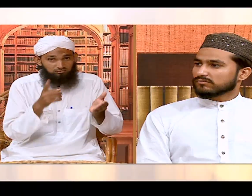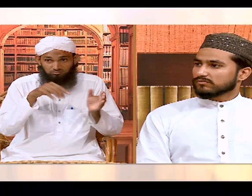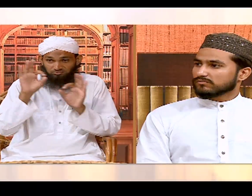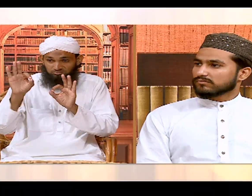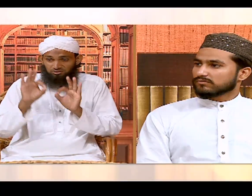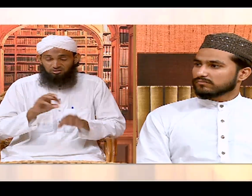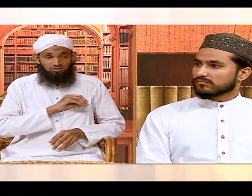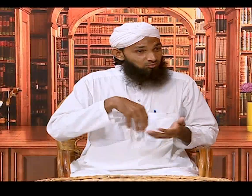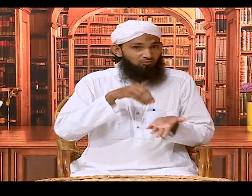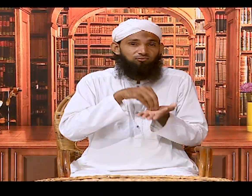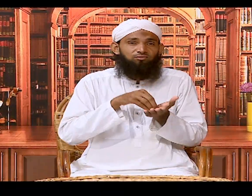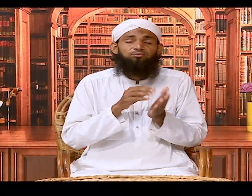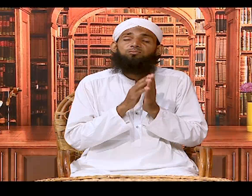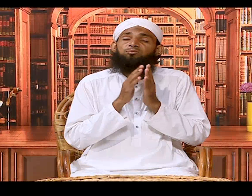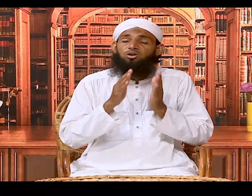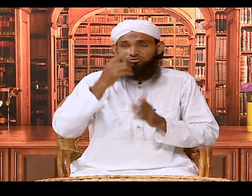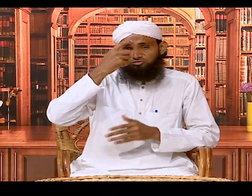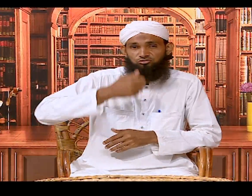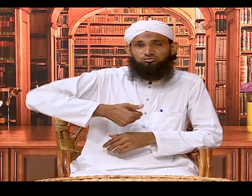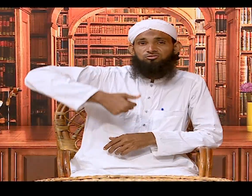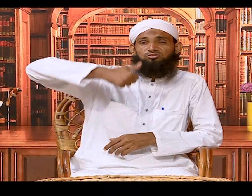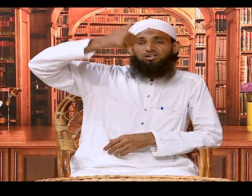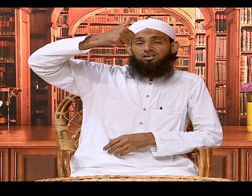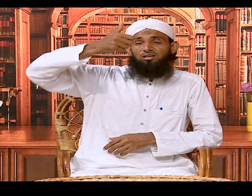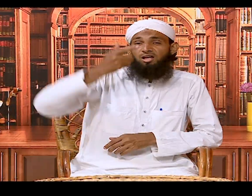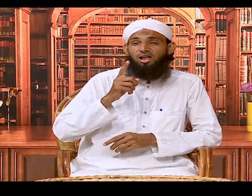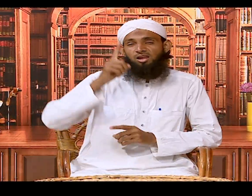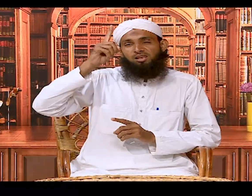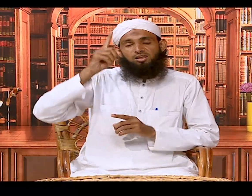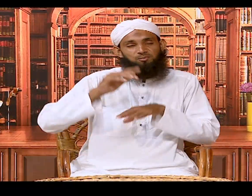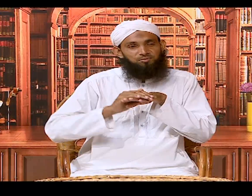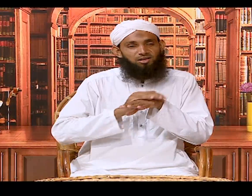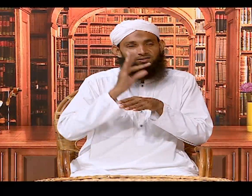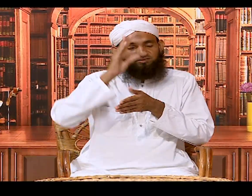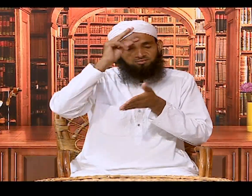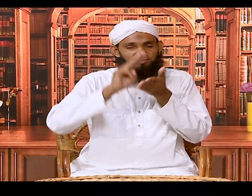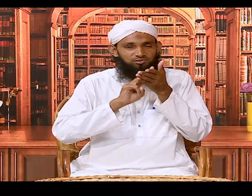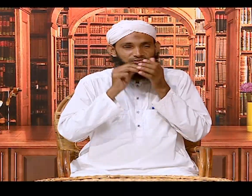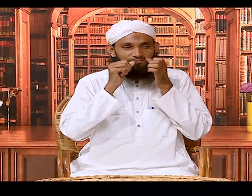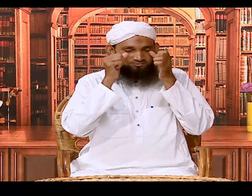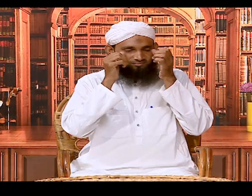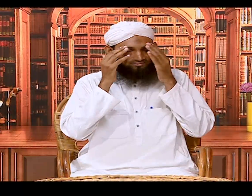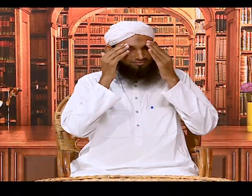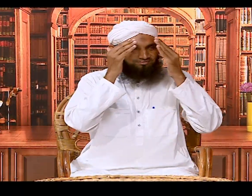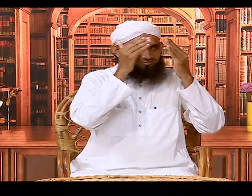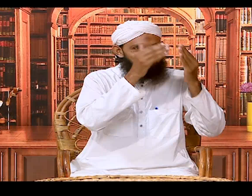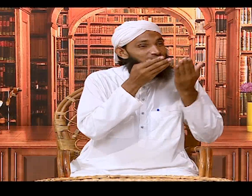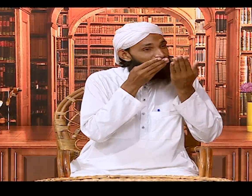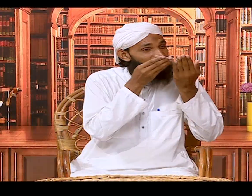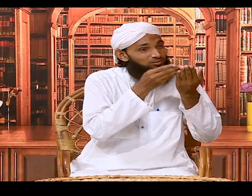آیا کریں۔ ایسا کریں گے تو انشاءاللہ الکریم اللہ پاک کے پیارے نبی صلی اللہ علیہ وآلہ وصحبہ